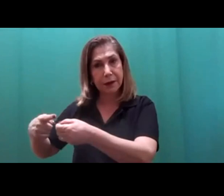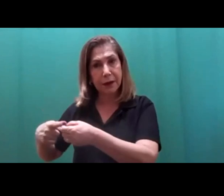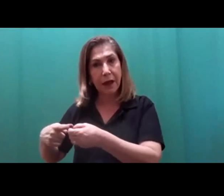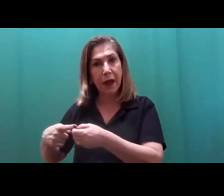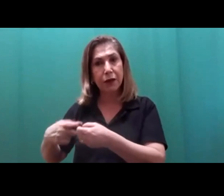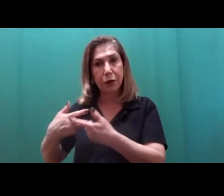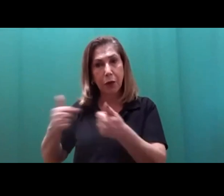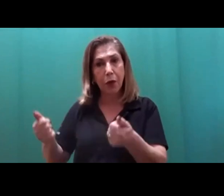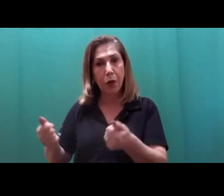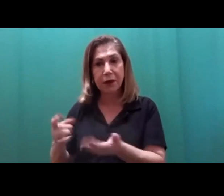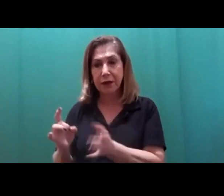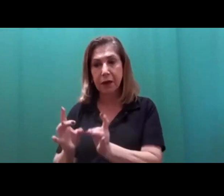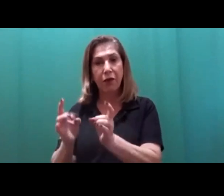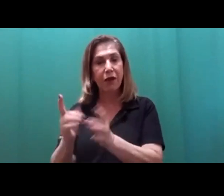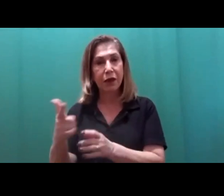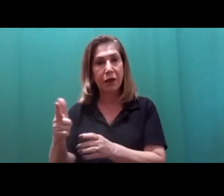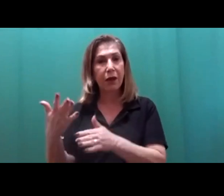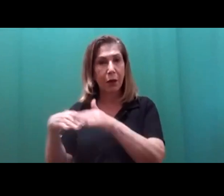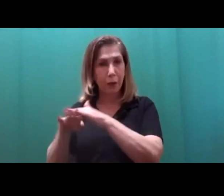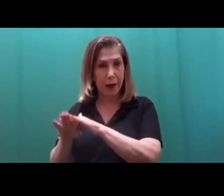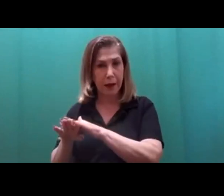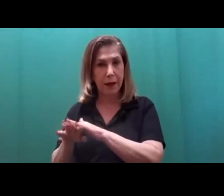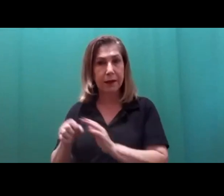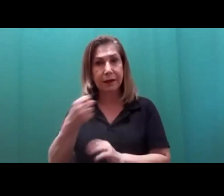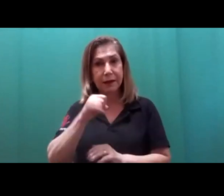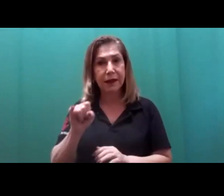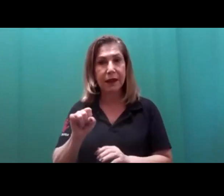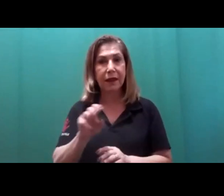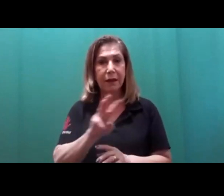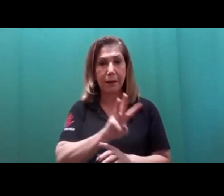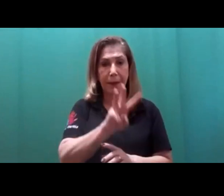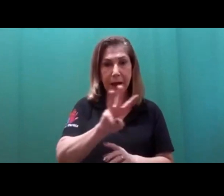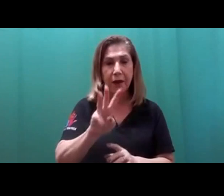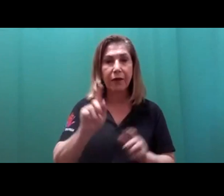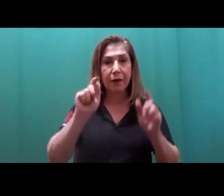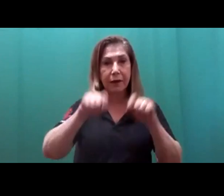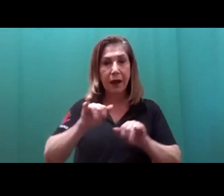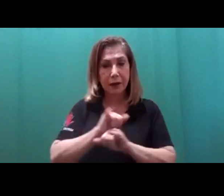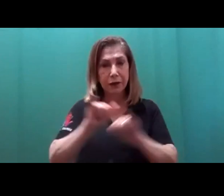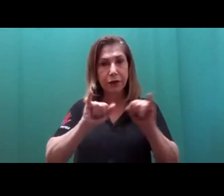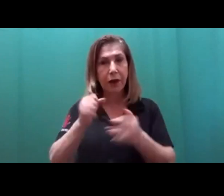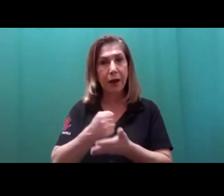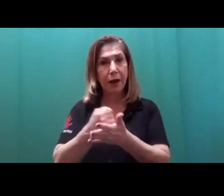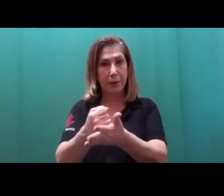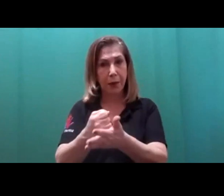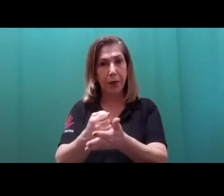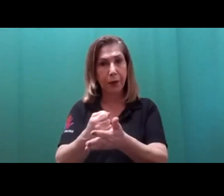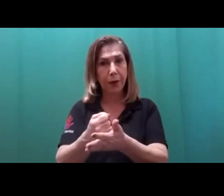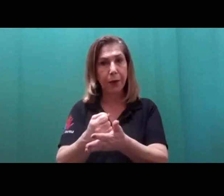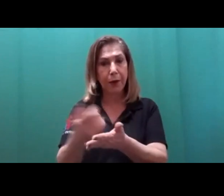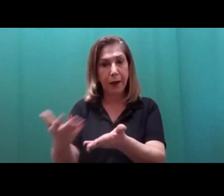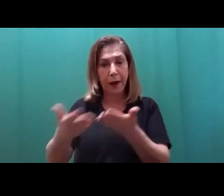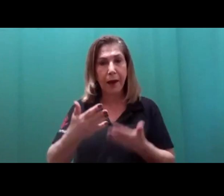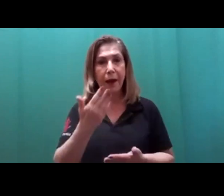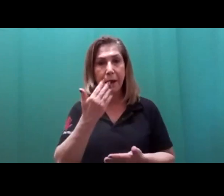produtos que não foram vendidos. Se houvesse uma plataforma ou local físico de apoio para receber esses alimentos, evitaria